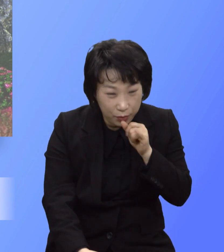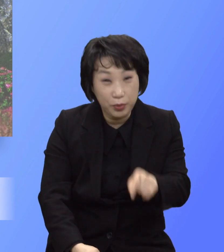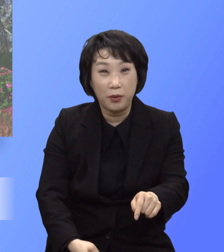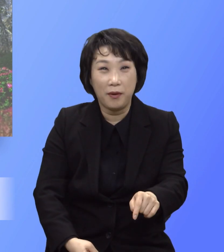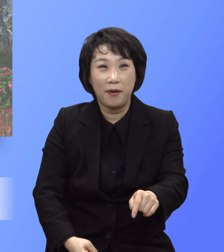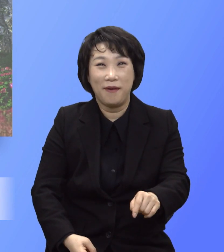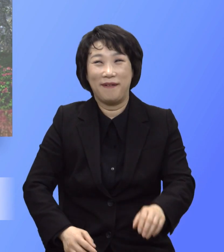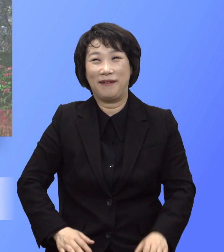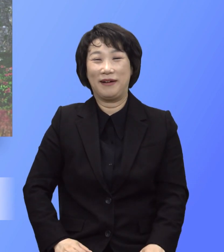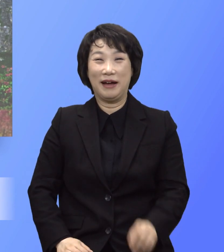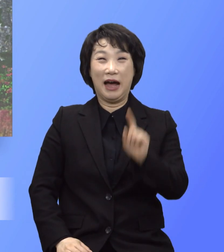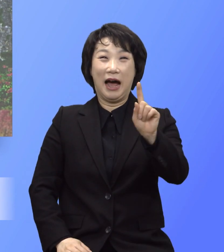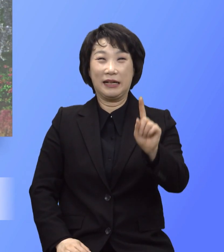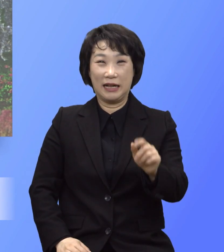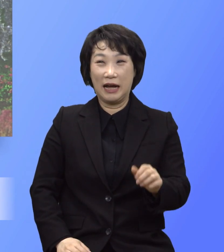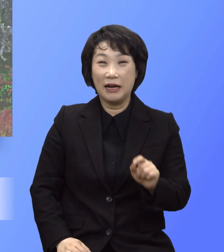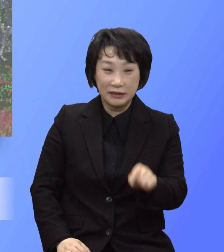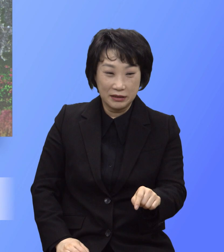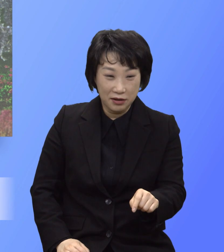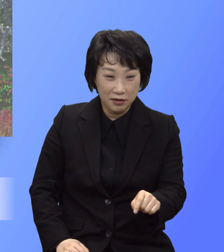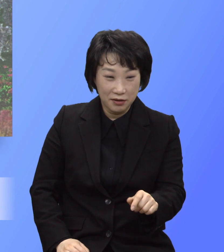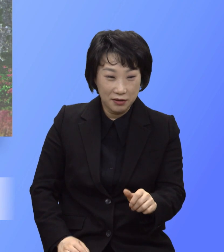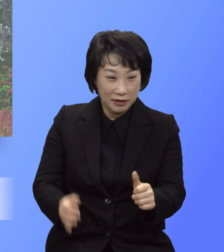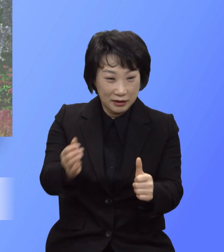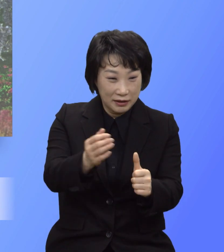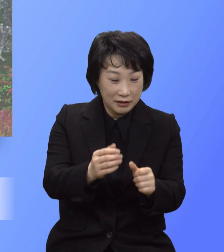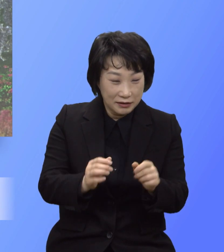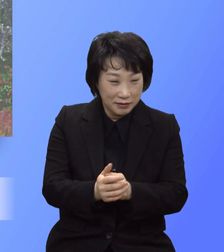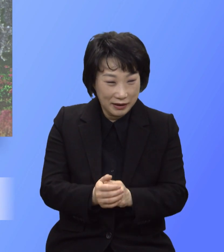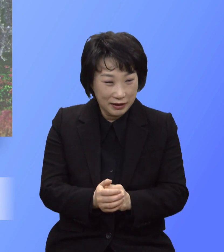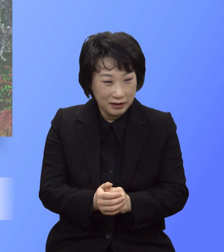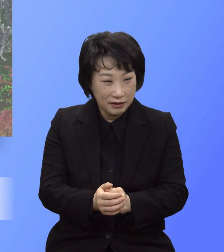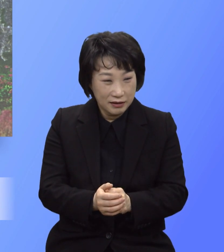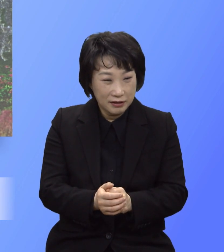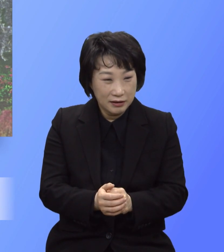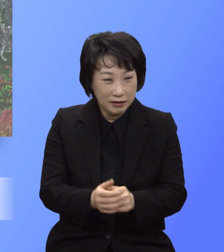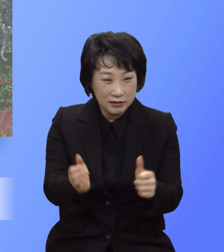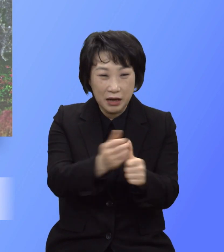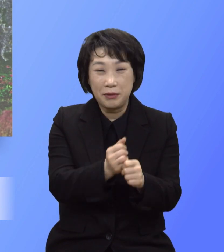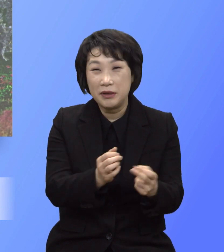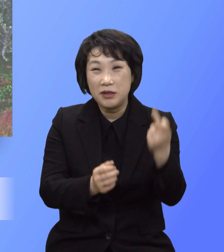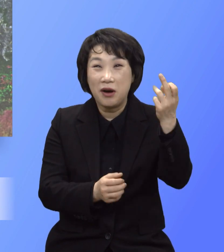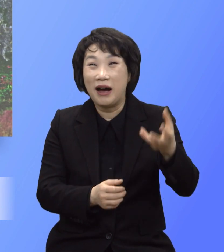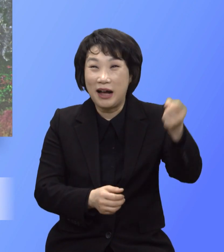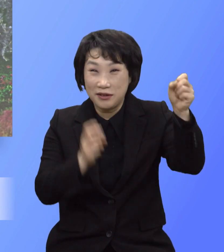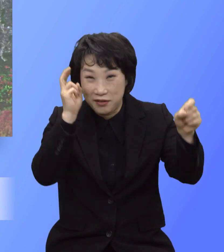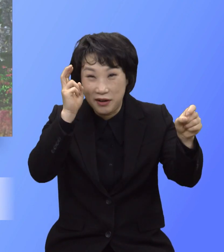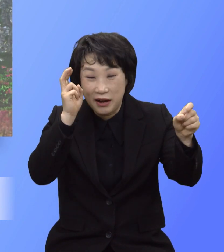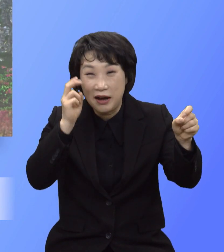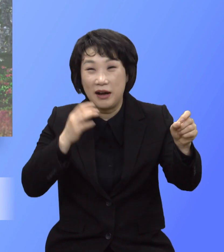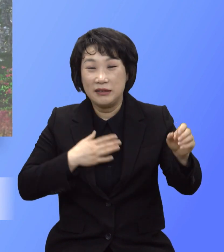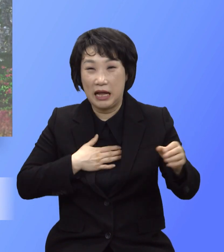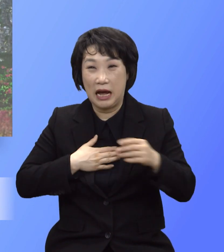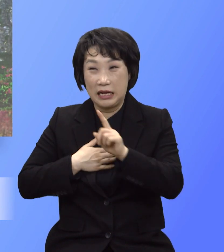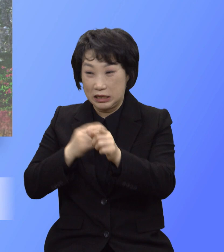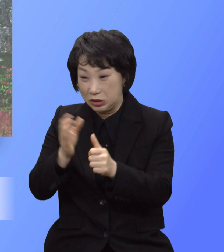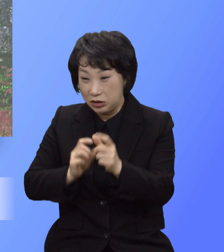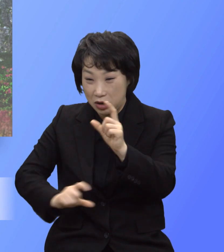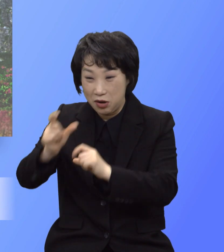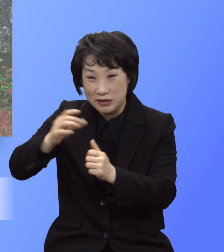그럼 한 마리가 떨어졌으면 형이 가져갈 것이고 한 마리를 더 잡으면 내가 가져갈